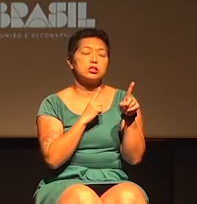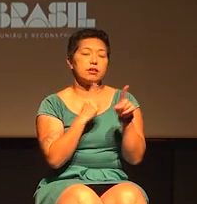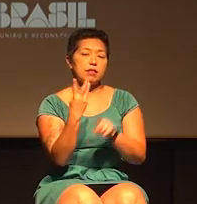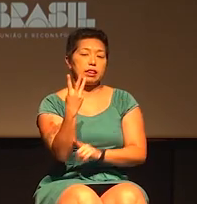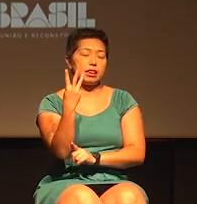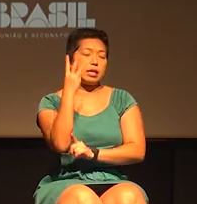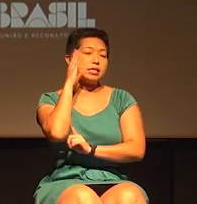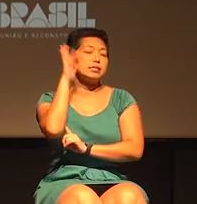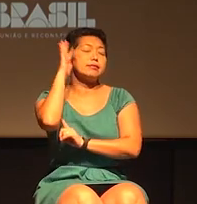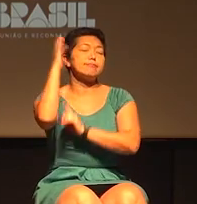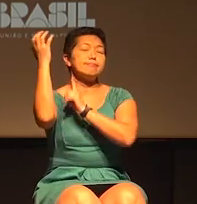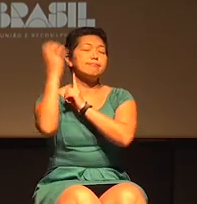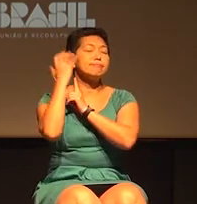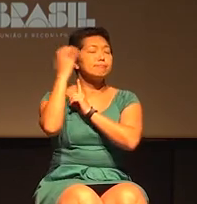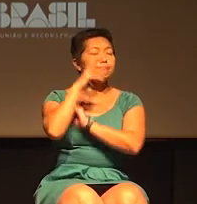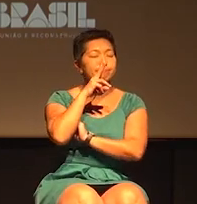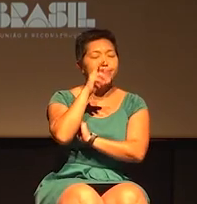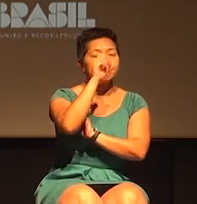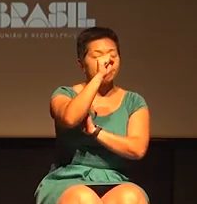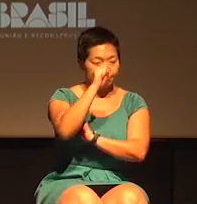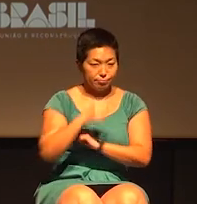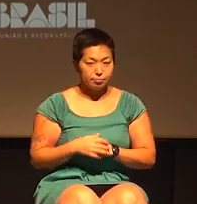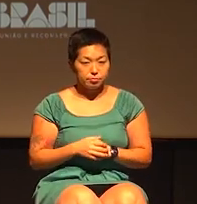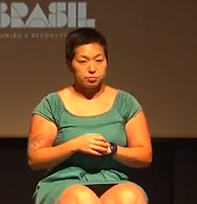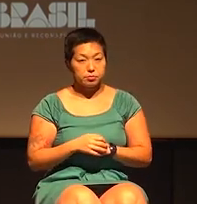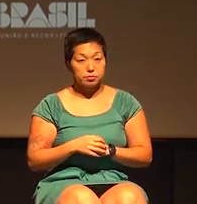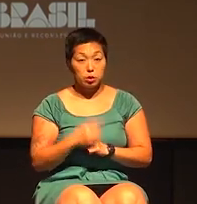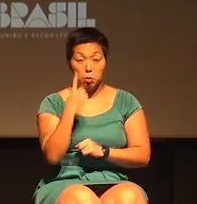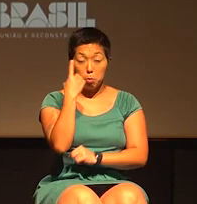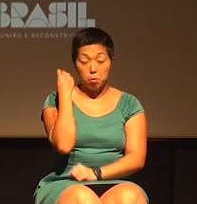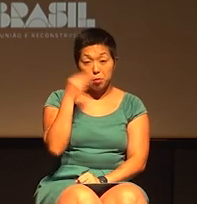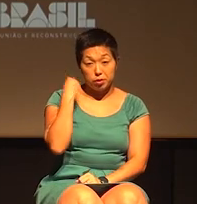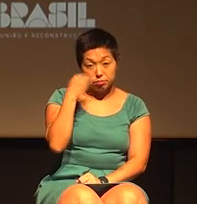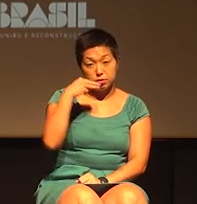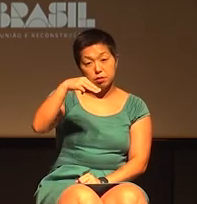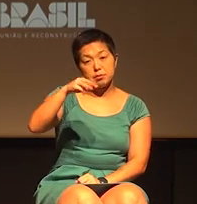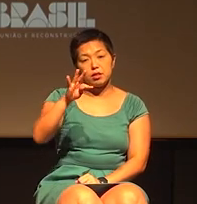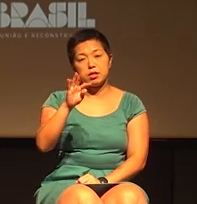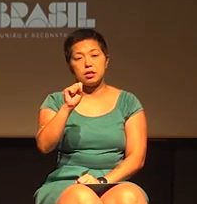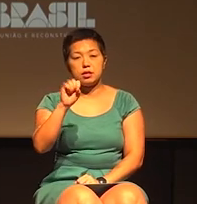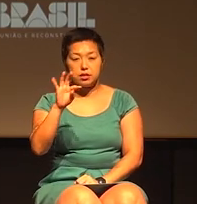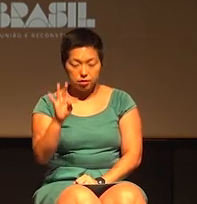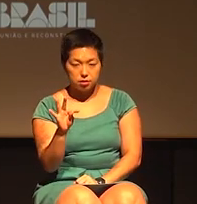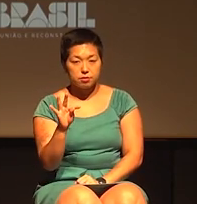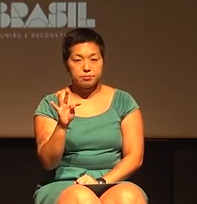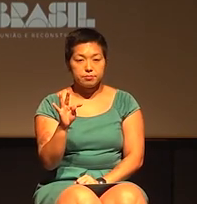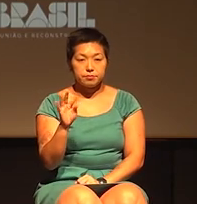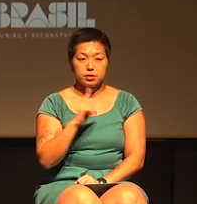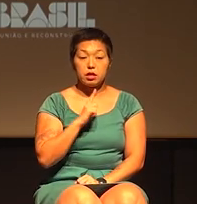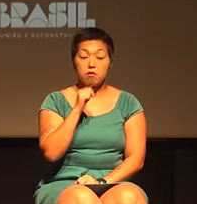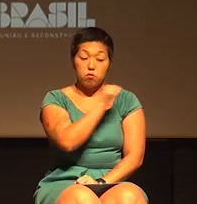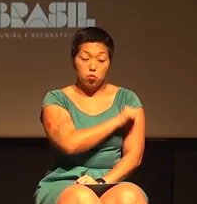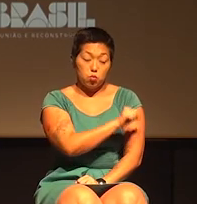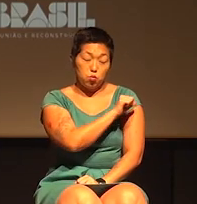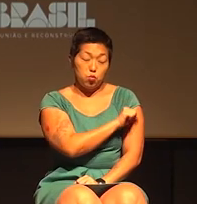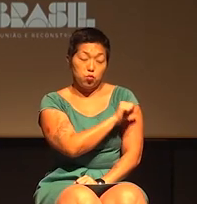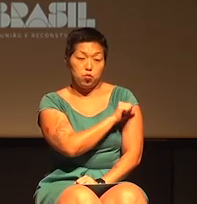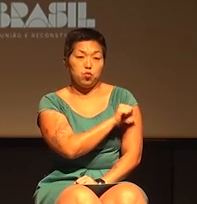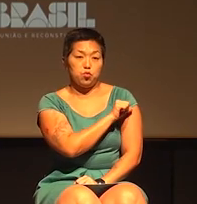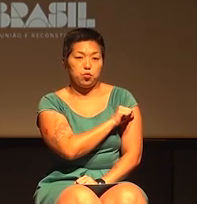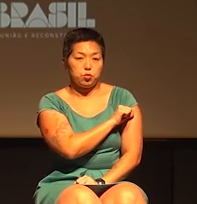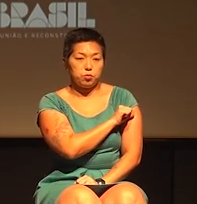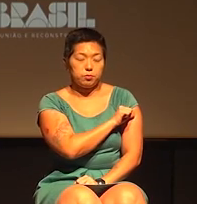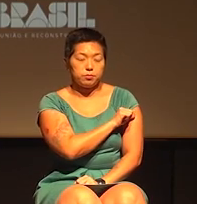inspirações bem grandes uma foi uma experiência que que a o mtst fez em no Rio de Janeiro